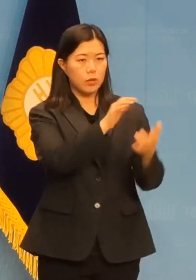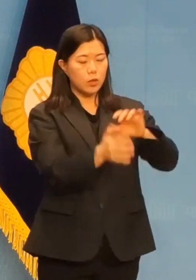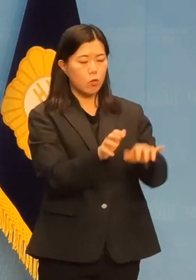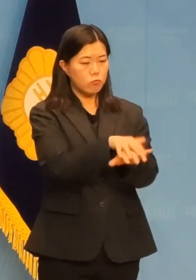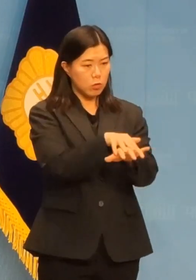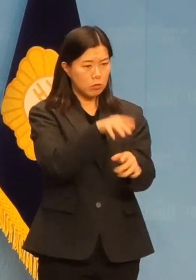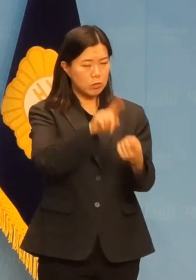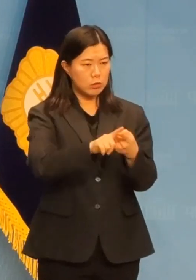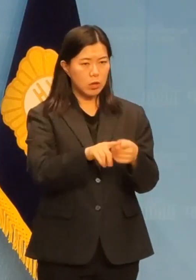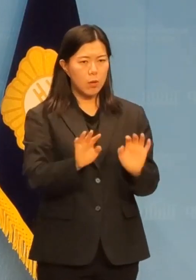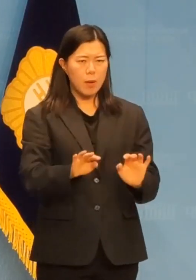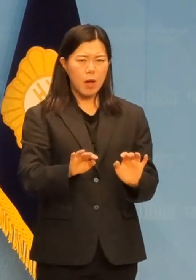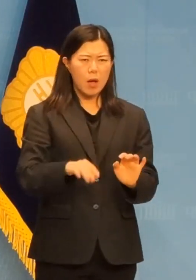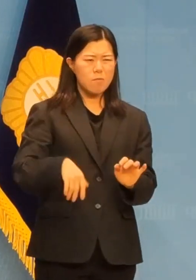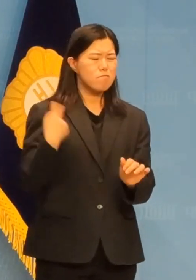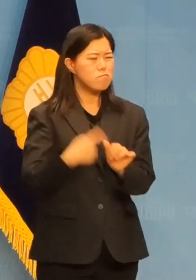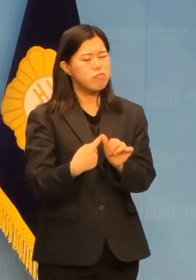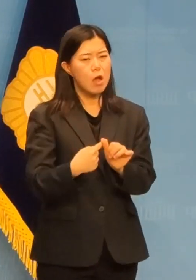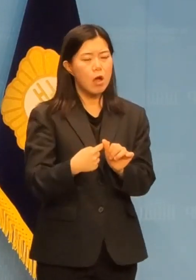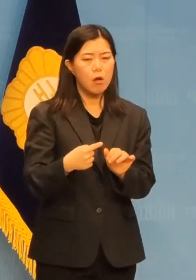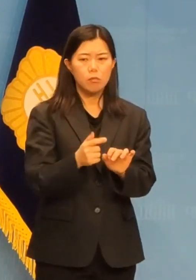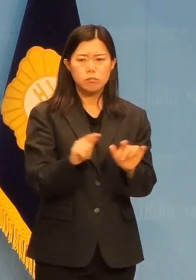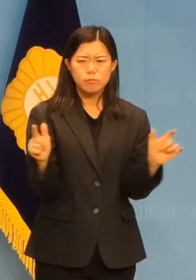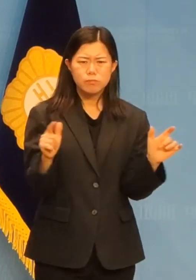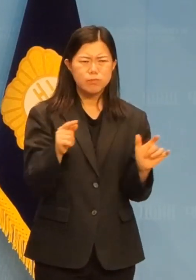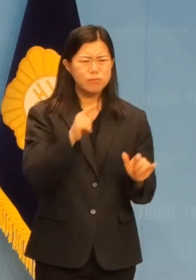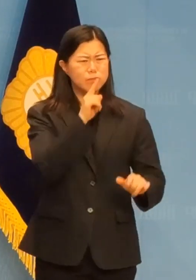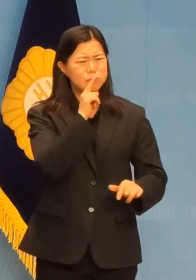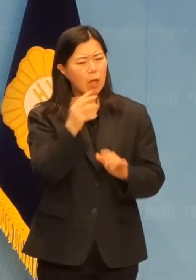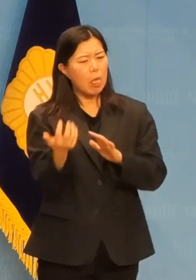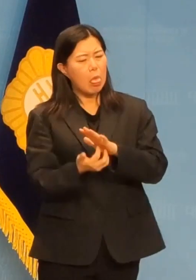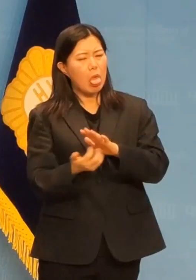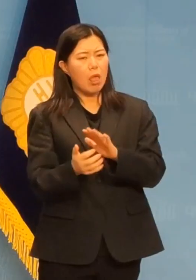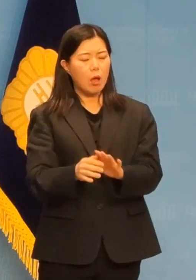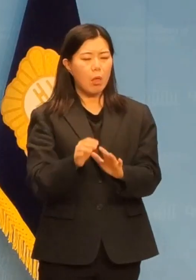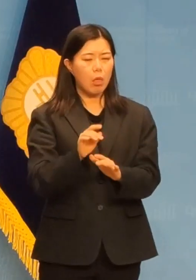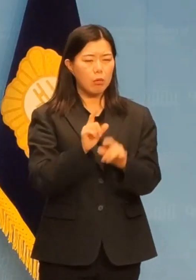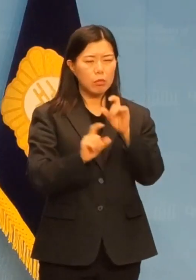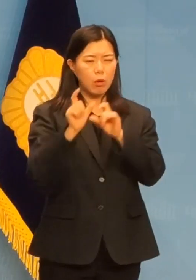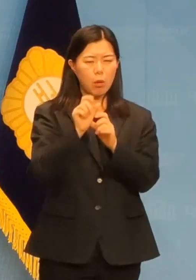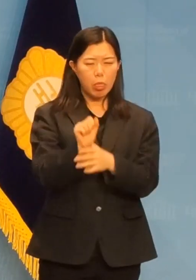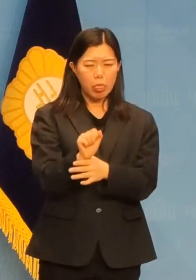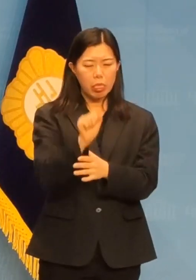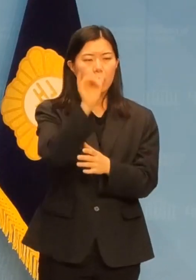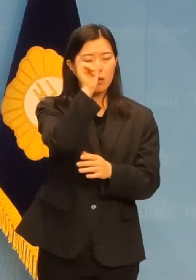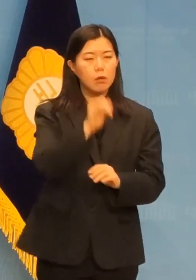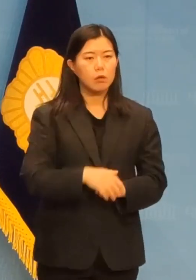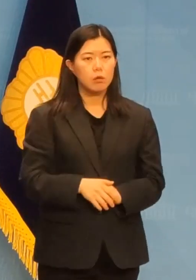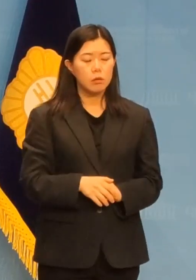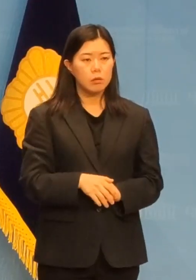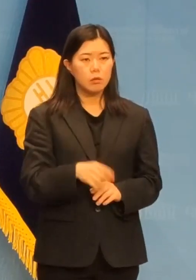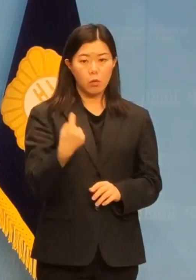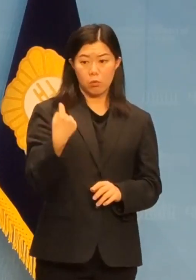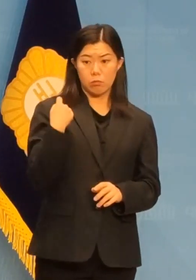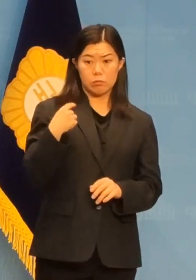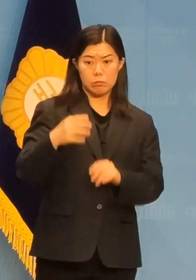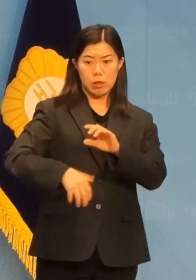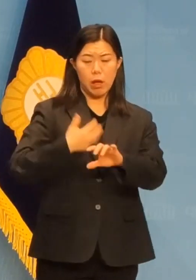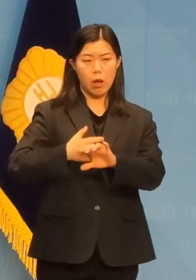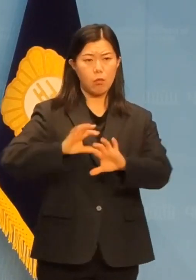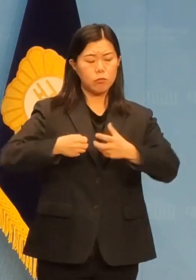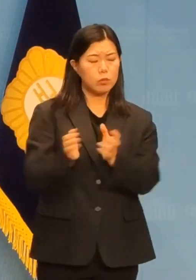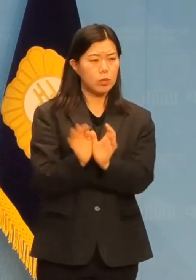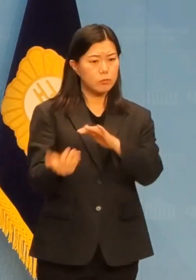두고 쫌해하는 가당치도 않은 수작들이 슬금슬금 고개를 쳐들고 있습니다. 급기야 어제 내란분당